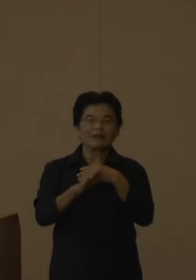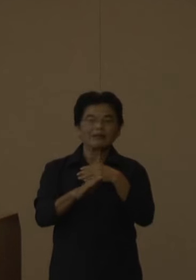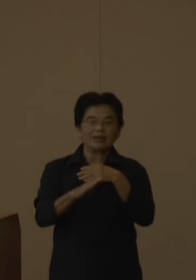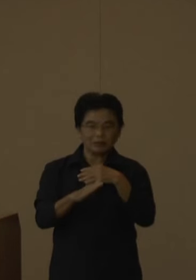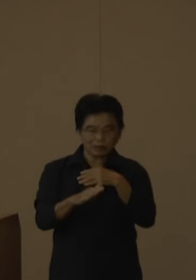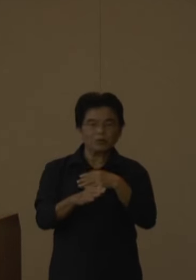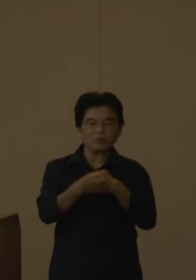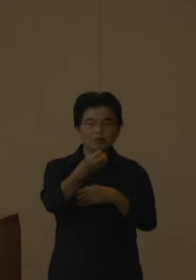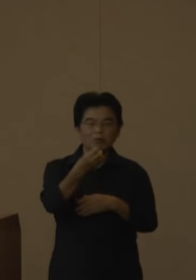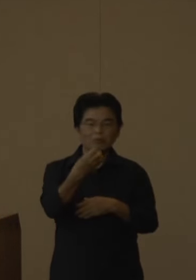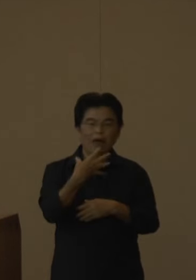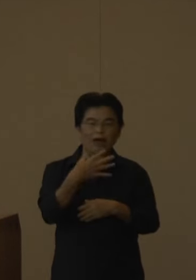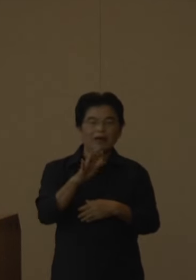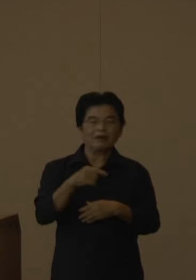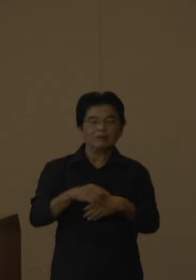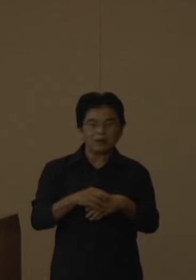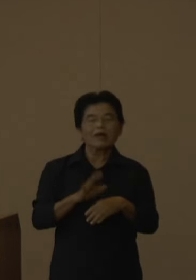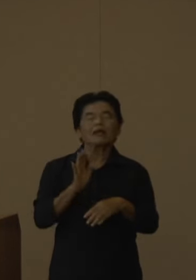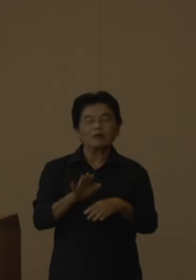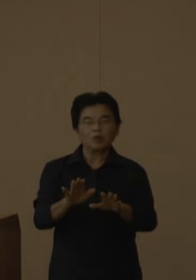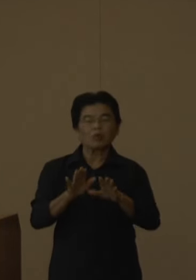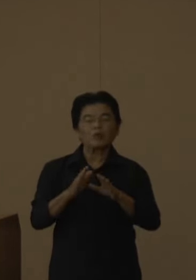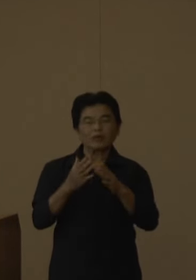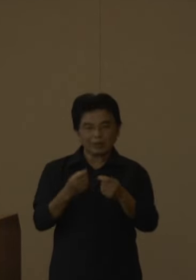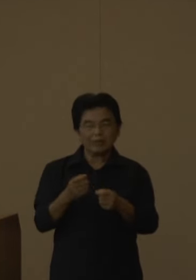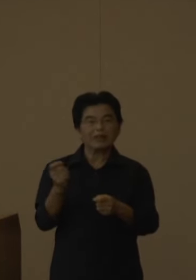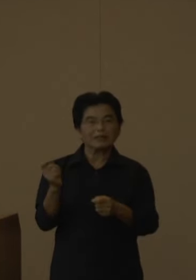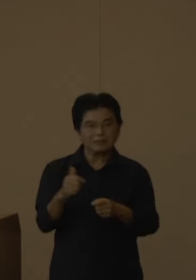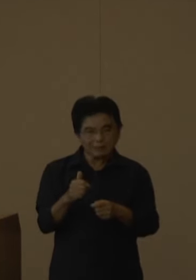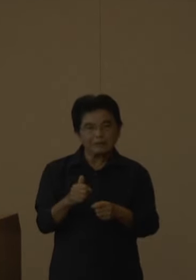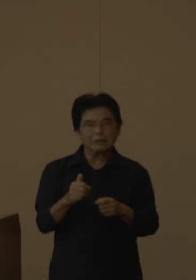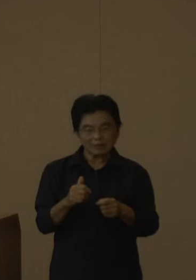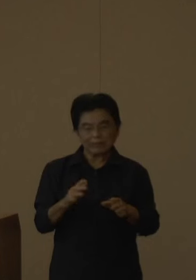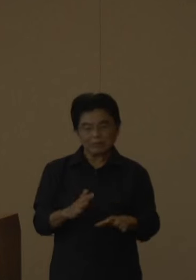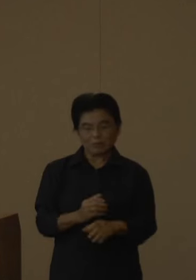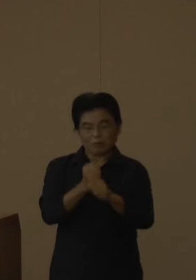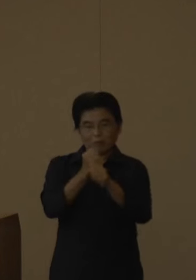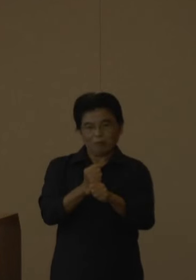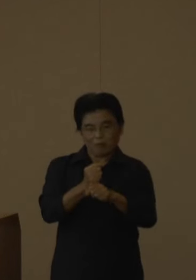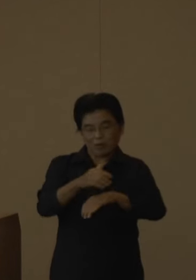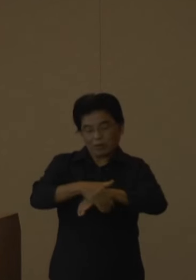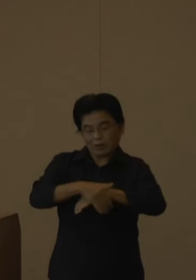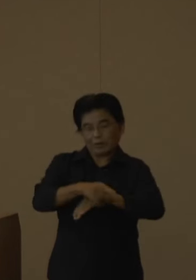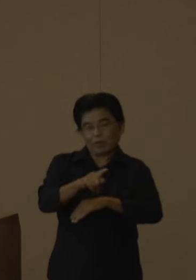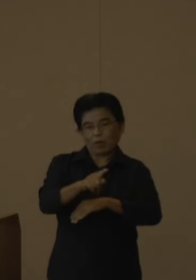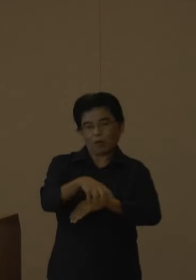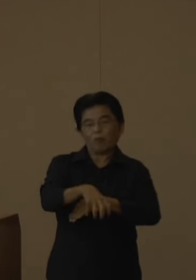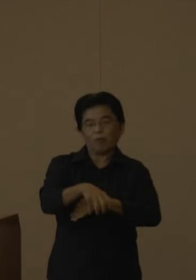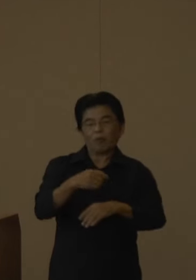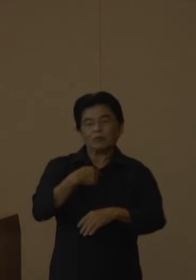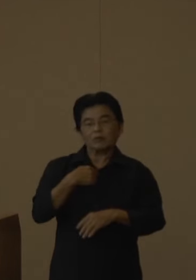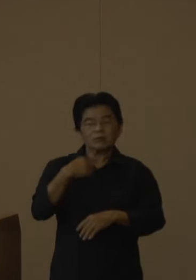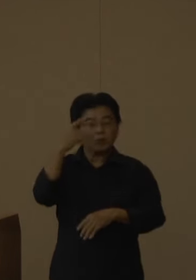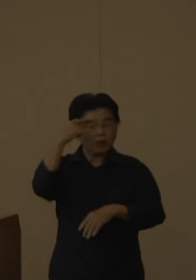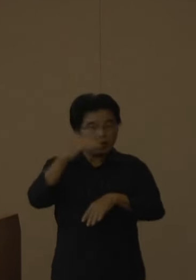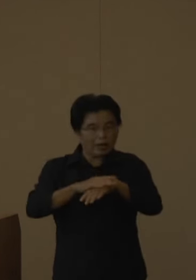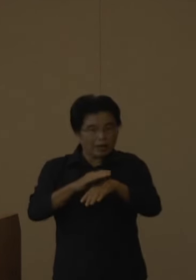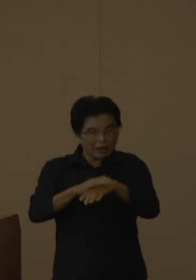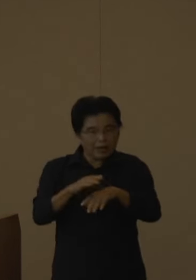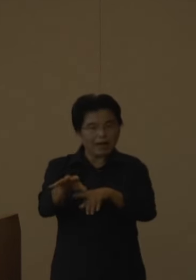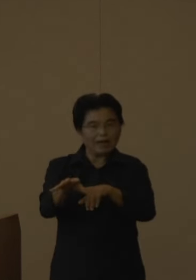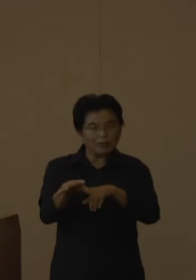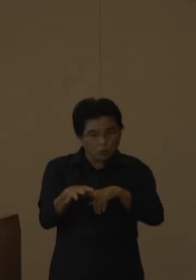受けたところであります。そのことを受けて直ちに窓口を一つにして、例えば私の考えでは、例えば農